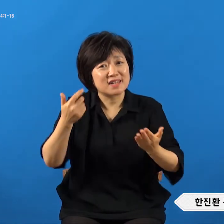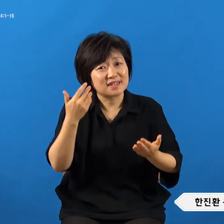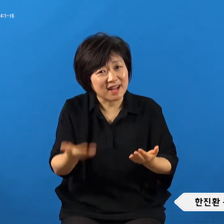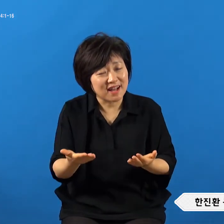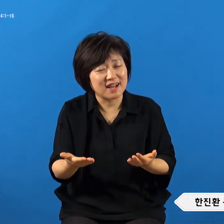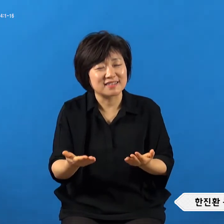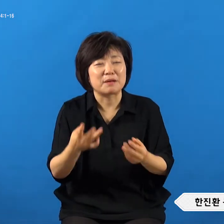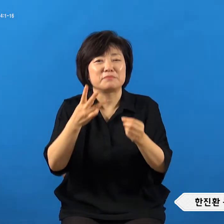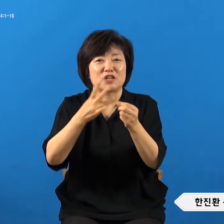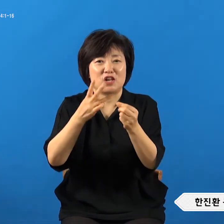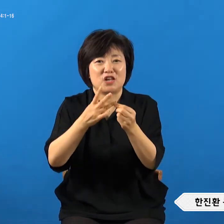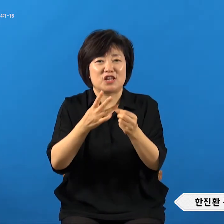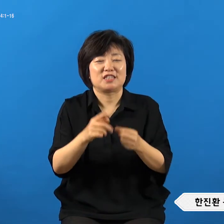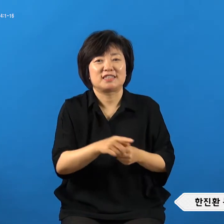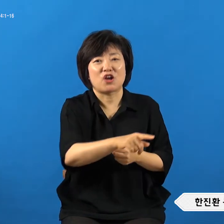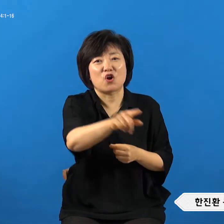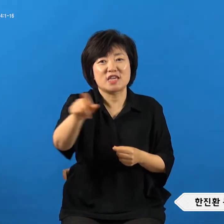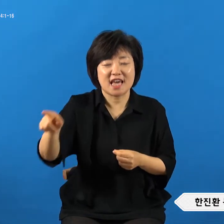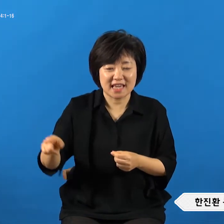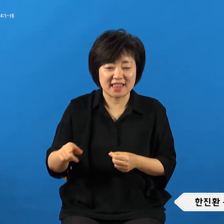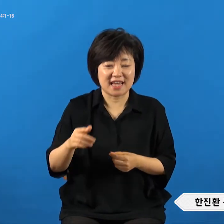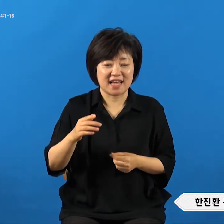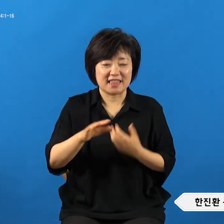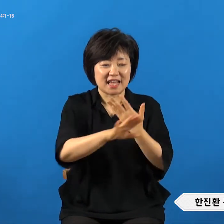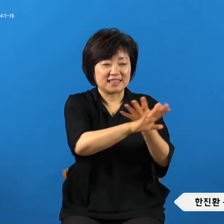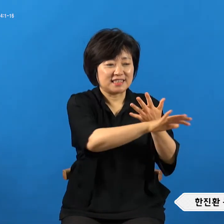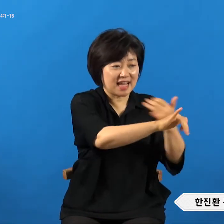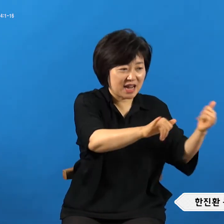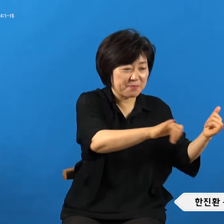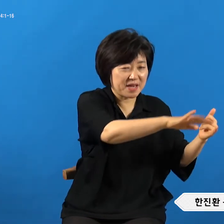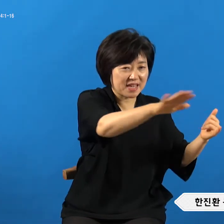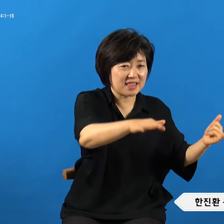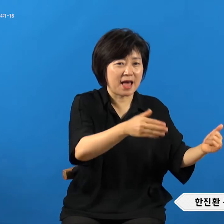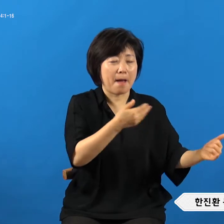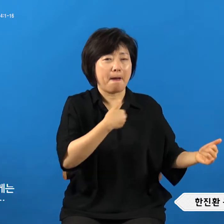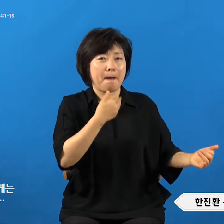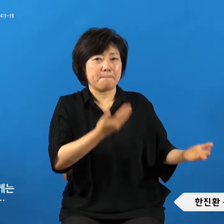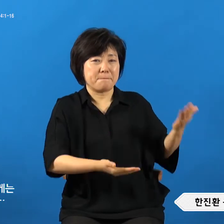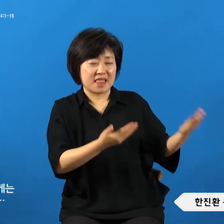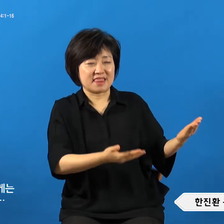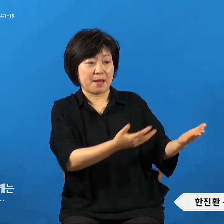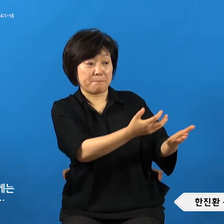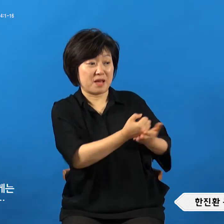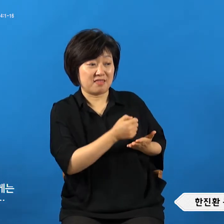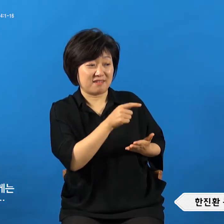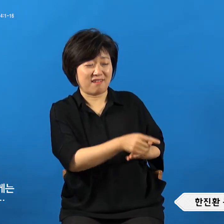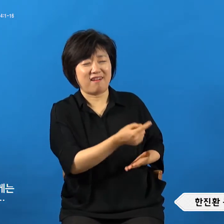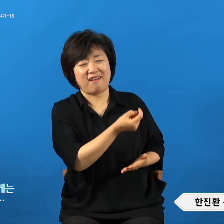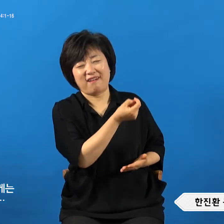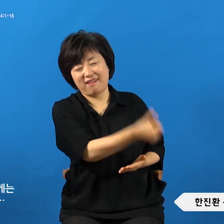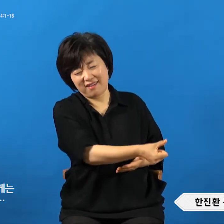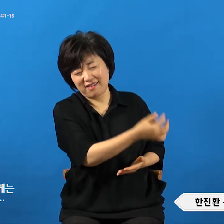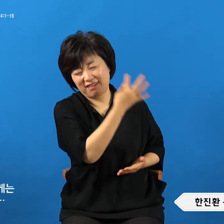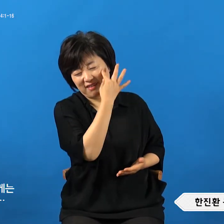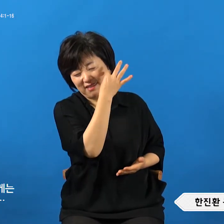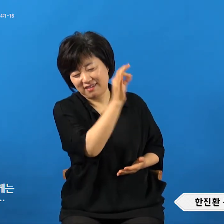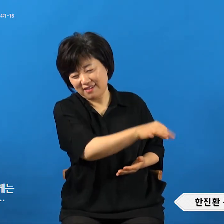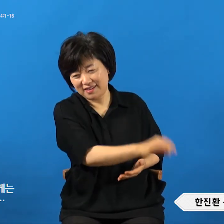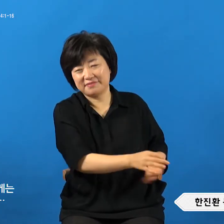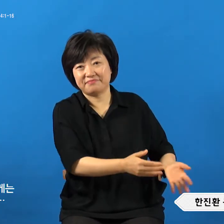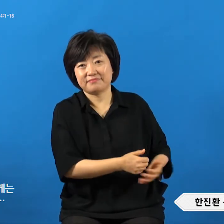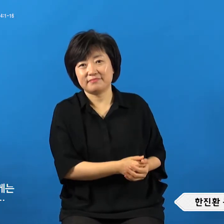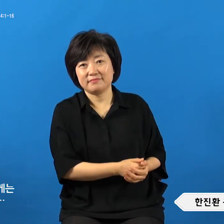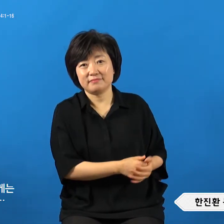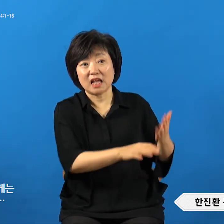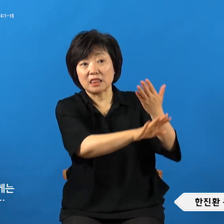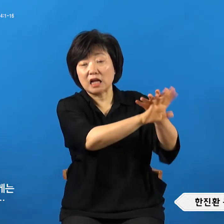3절에 있습니다. 너희에게나 다른 사람에게나 판단받는 것이 내게는 매우 작은 일이라.